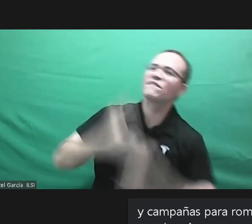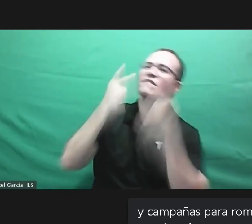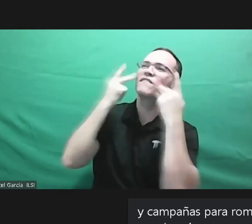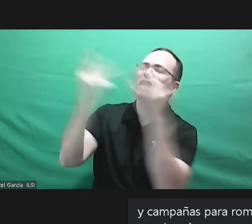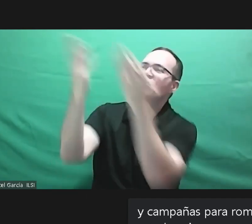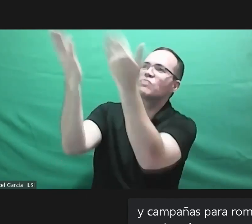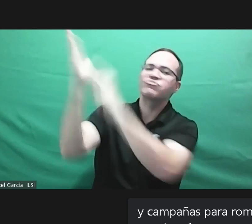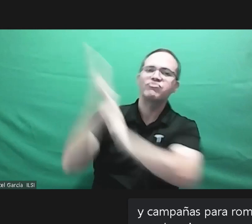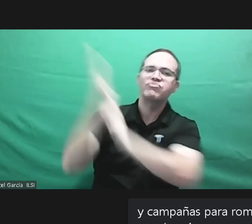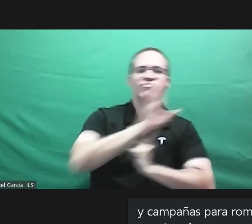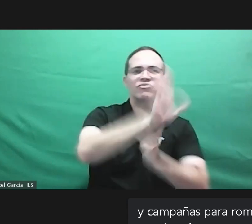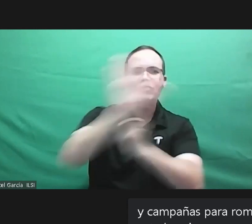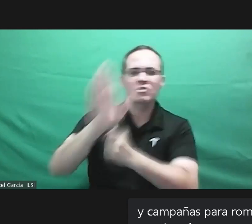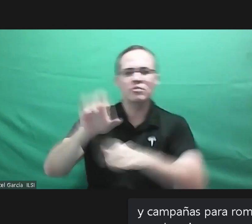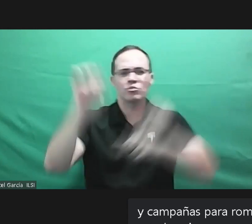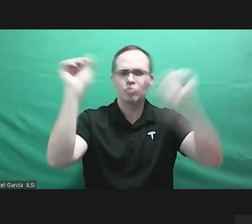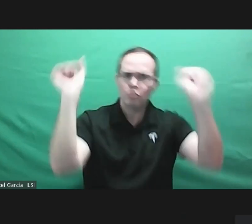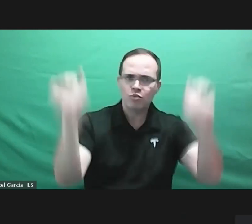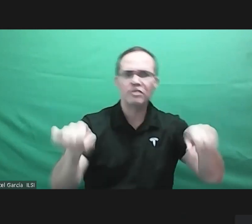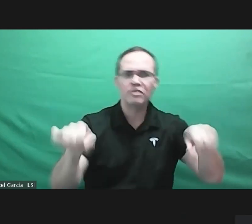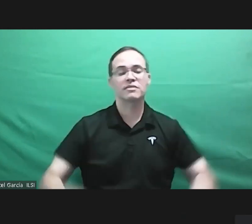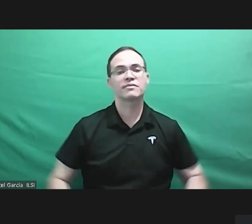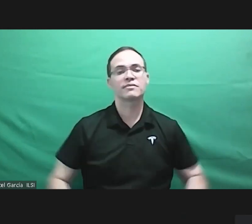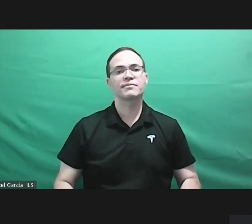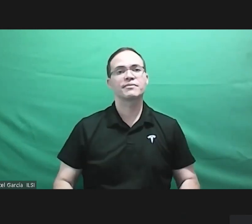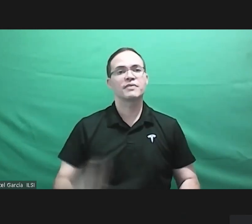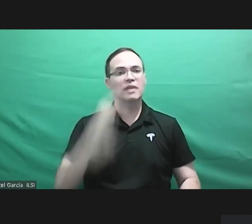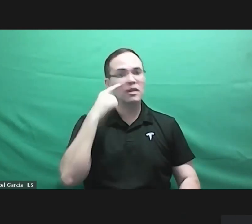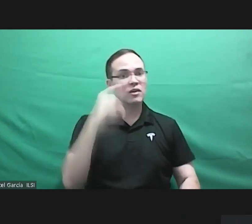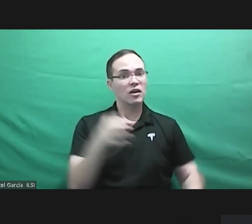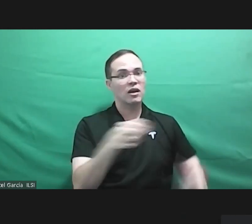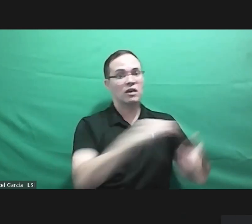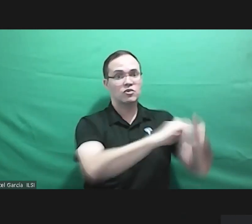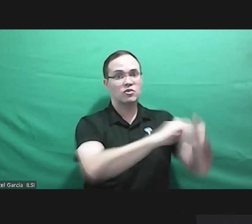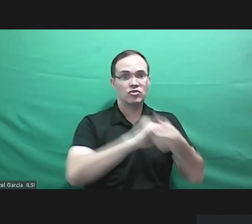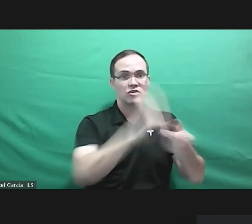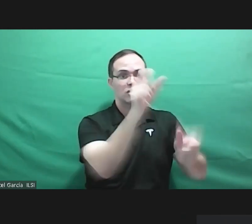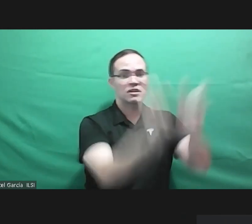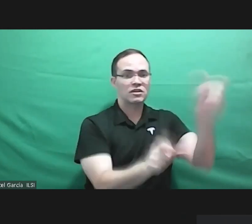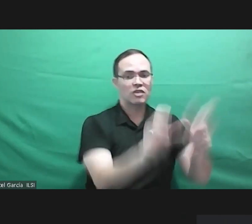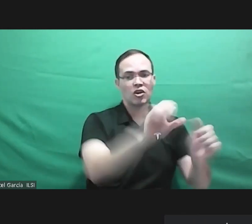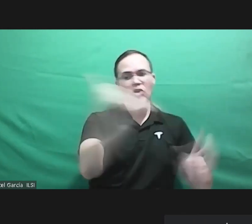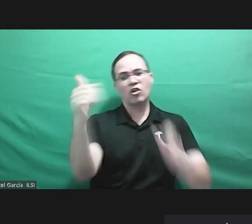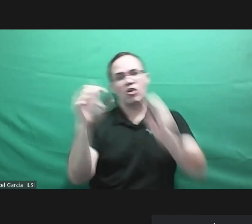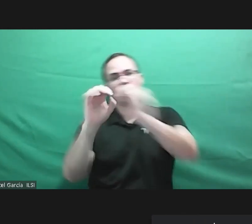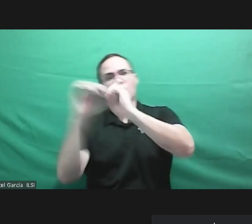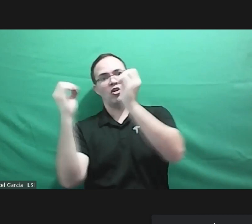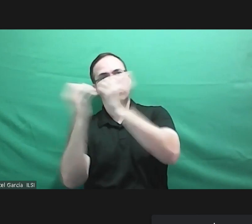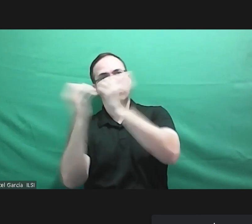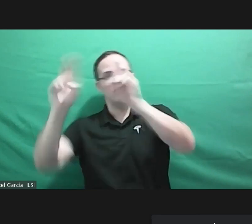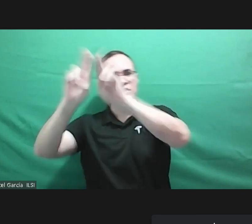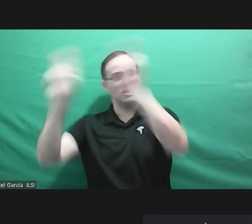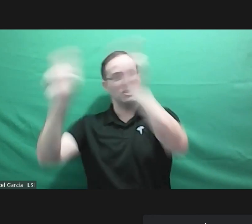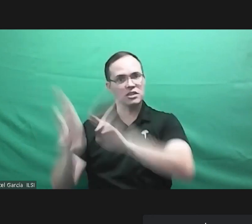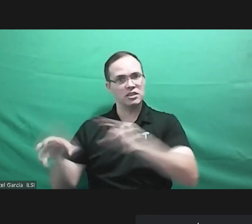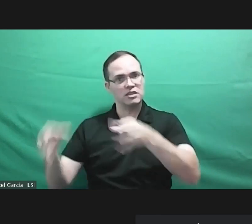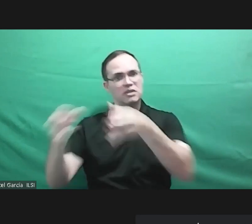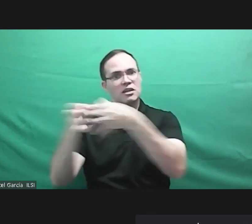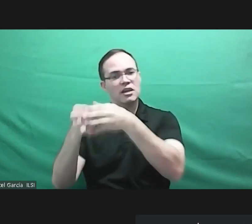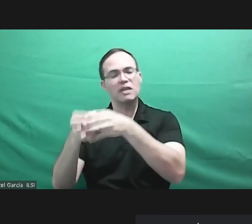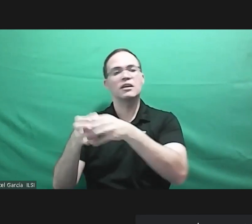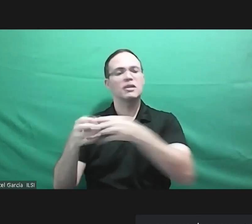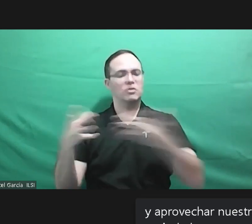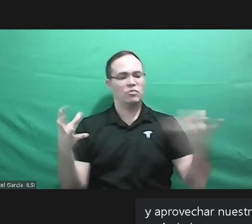Después, aprovechar nuestras comunicaciones como sociedad civil, digo, ¿no? Con los organismos internacionales para denunciar ante comités y